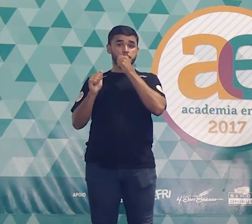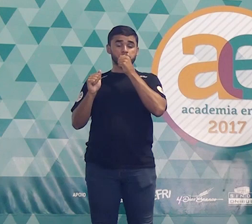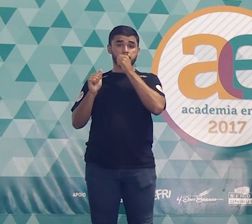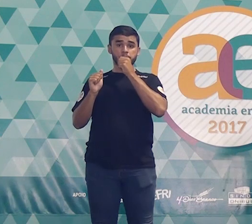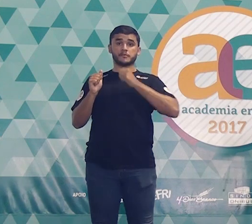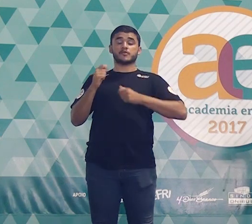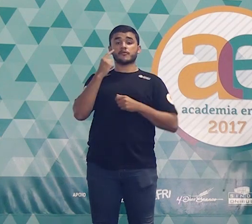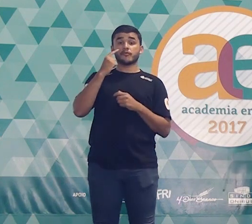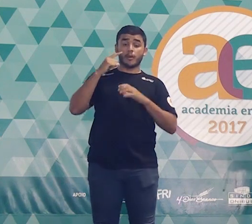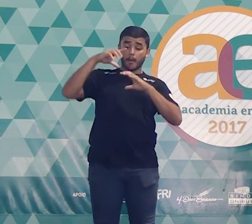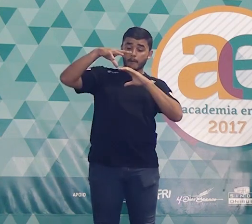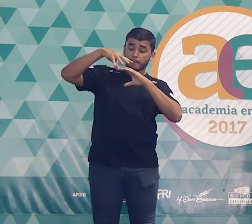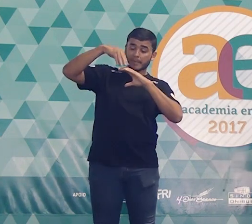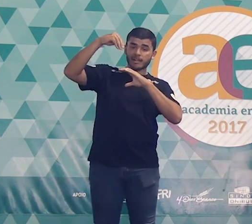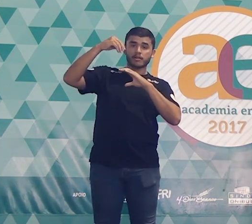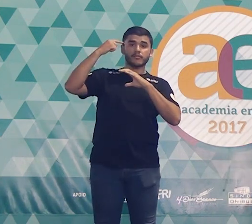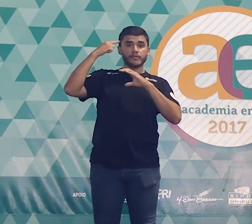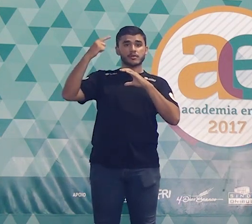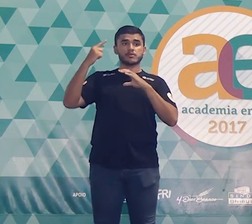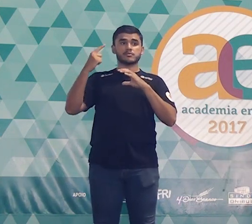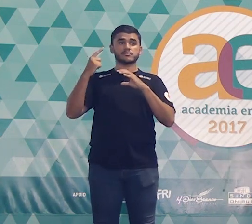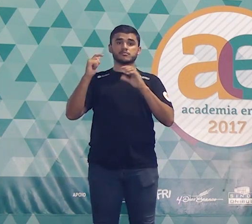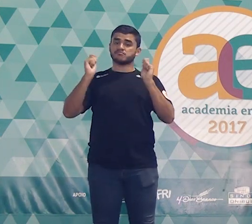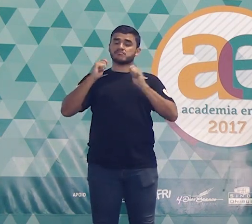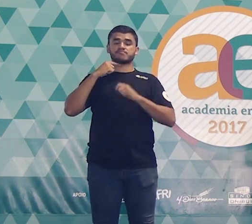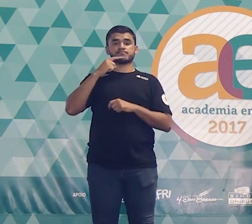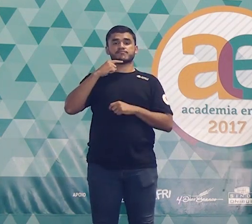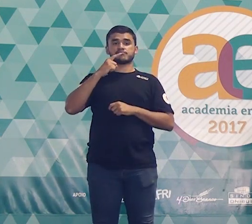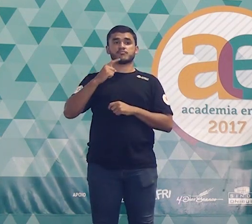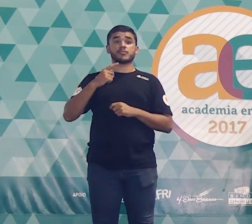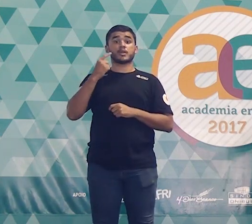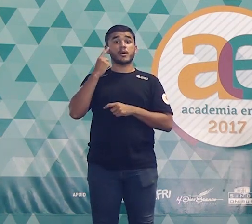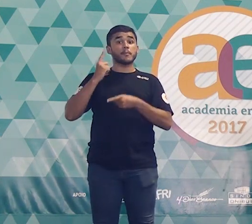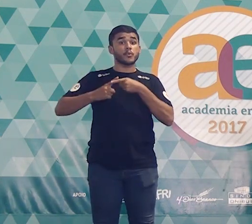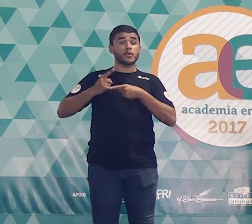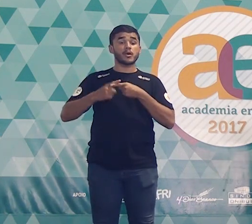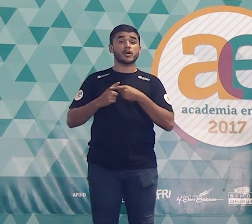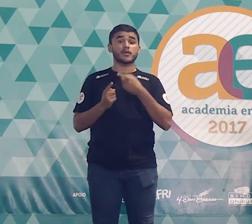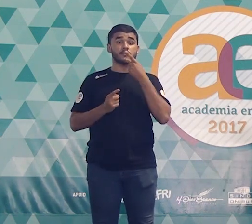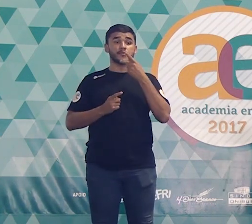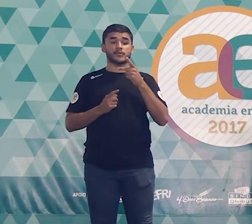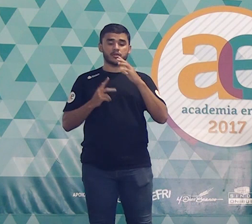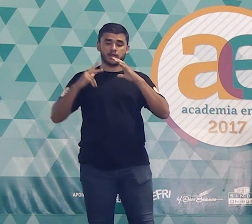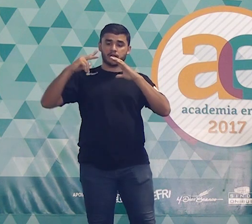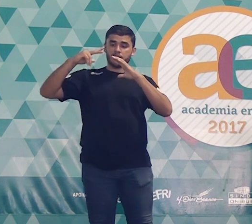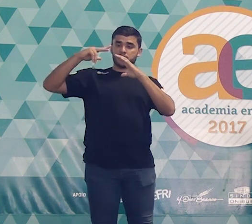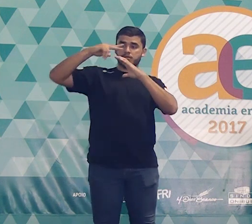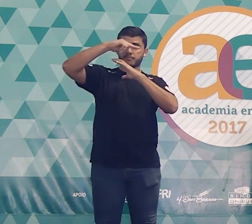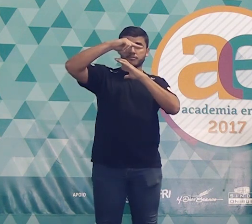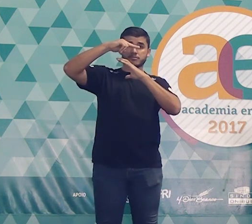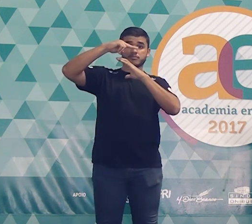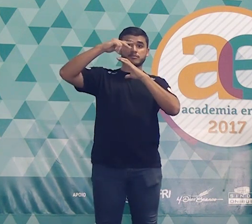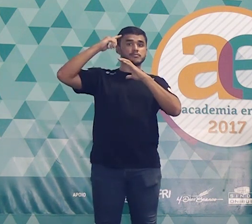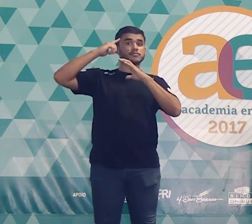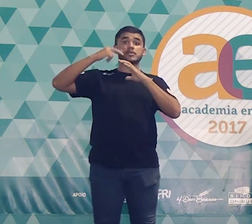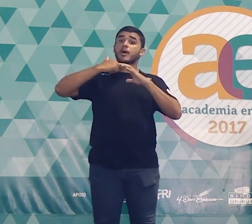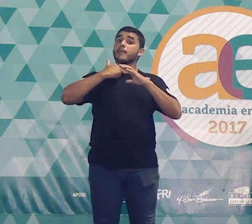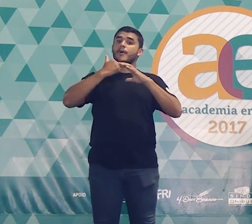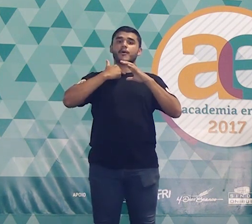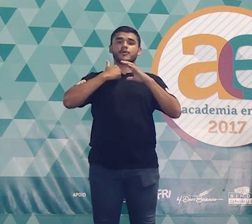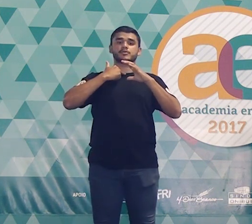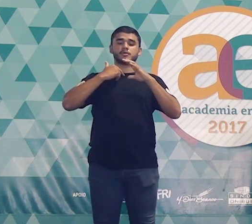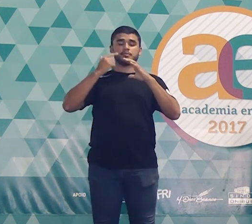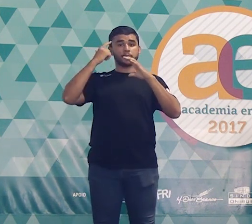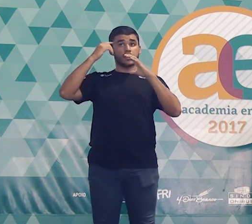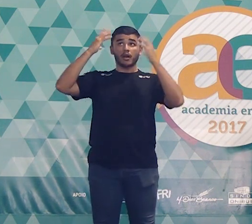cabelo no chão para fazer o teste de paternidade. Vai dar certo? Não. Porque no cabeleireiro o cabelo é cortado, é ou não é? Então o que eu